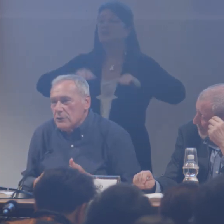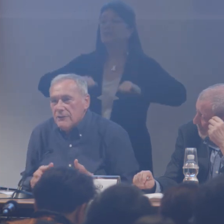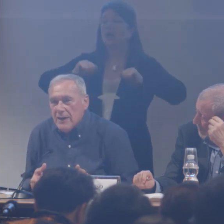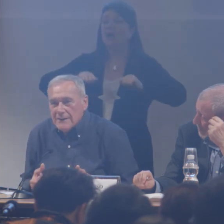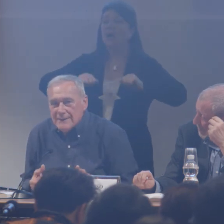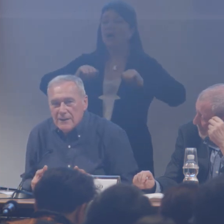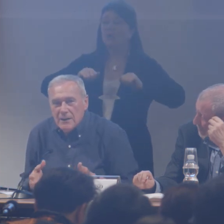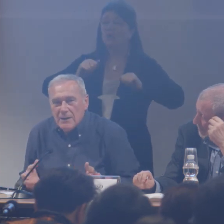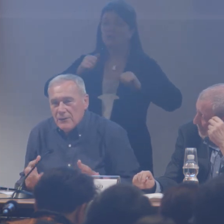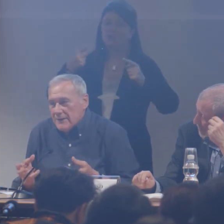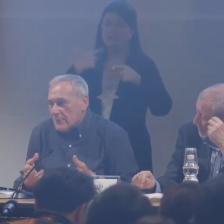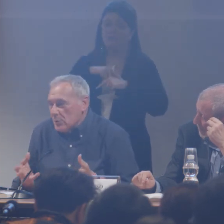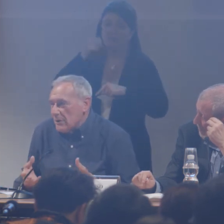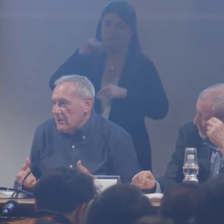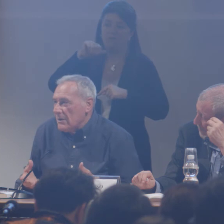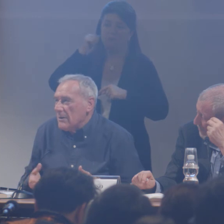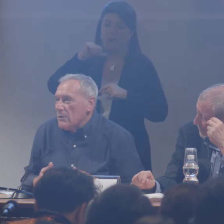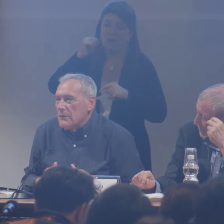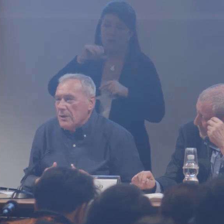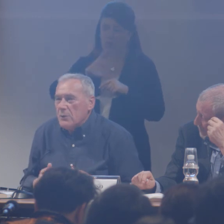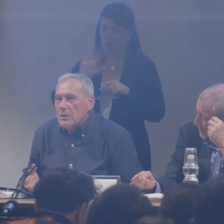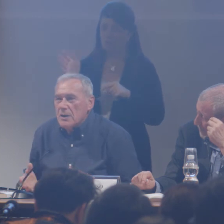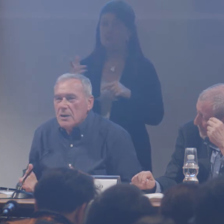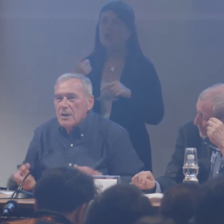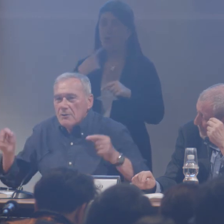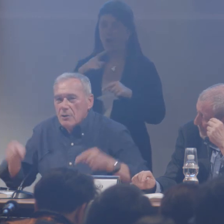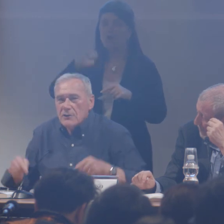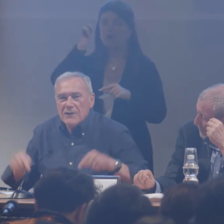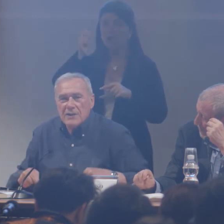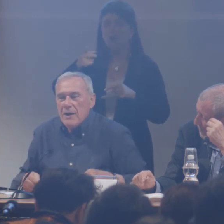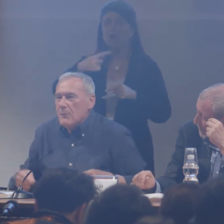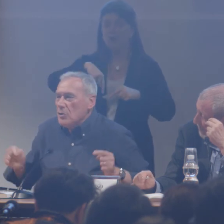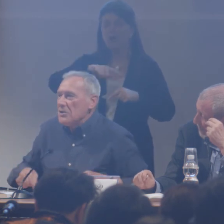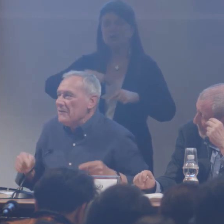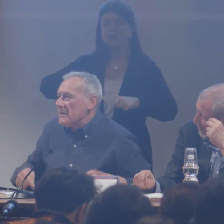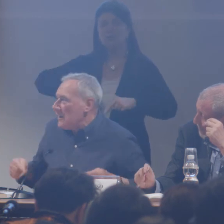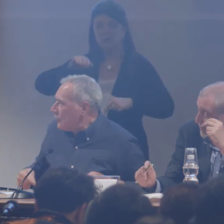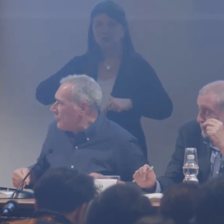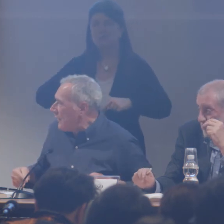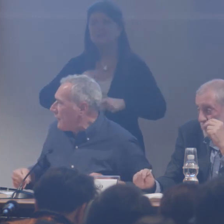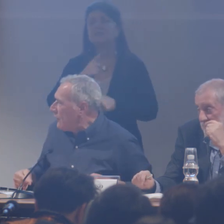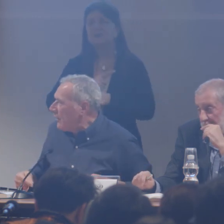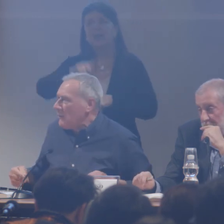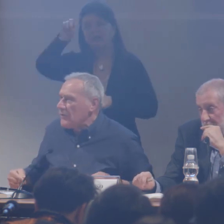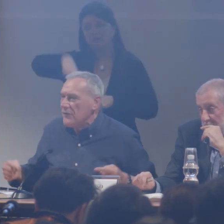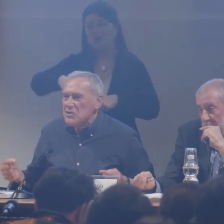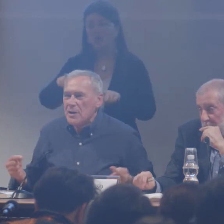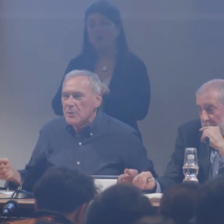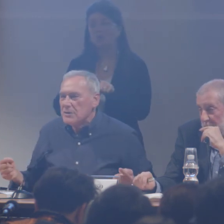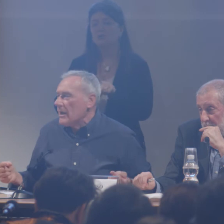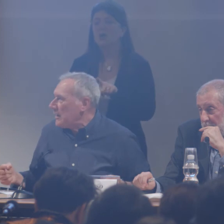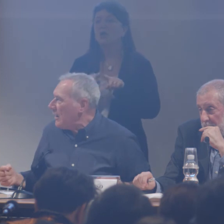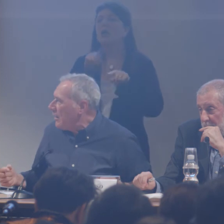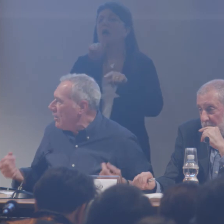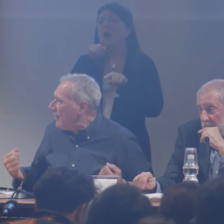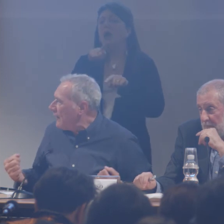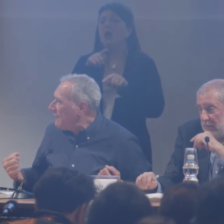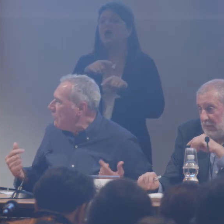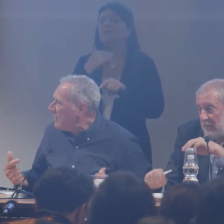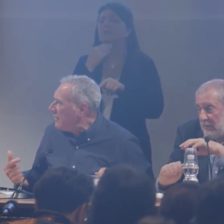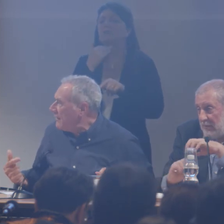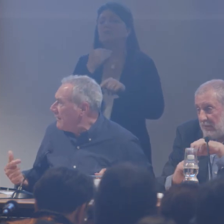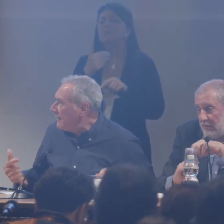alle volte falsi motivi così, e quindi noi insistevamo, no, deve venire lo stesso, e quello si faceva portare con